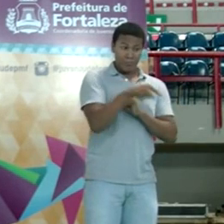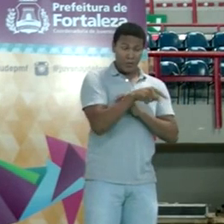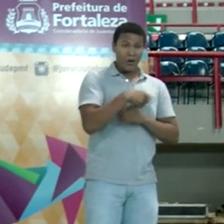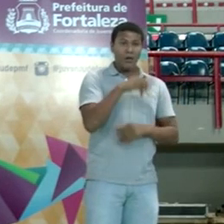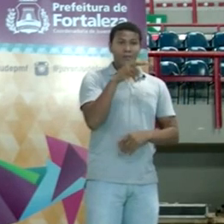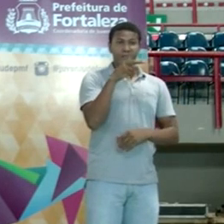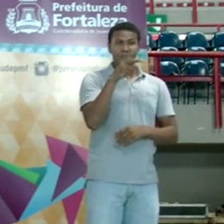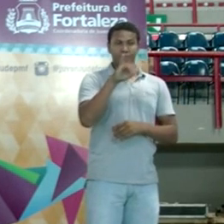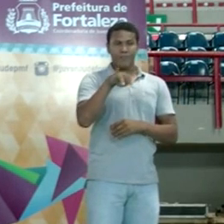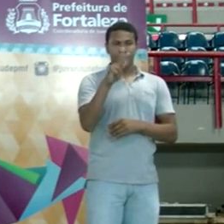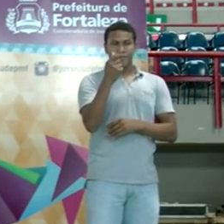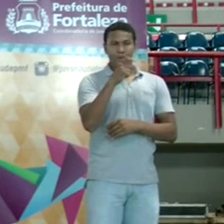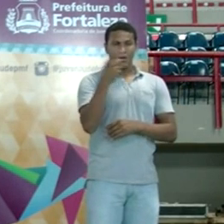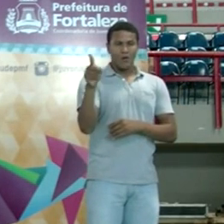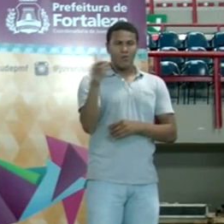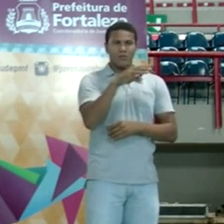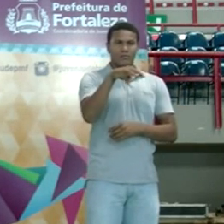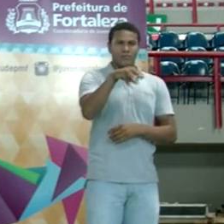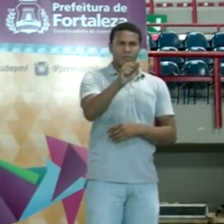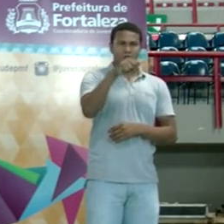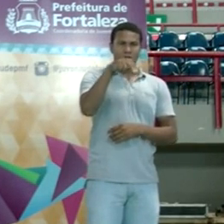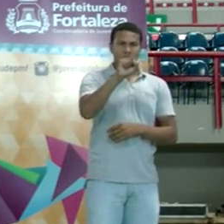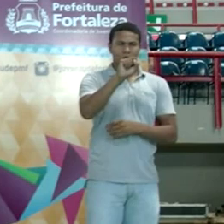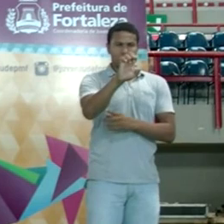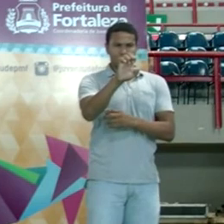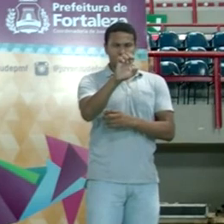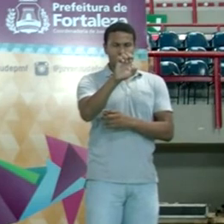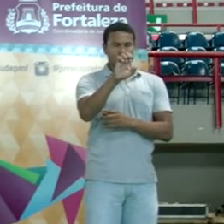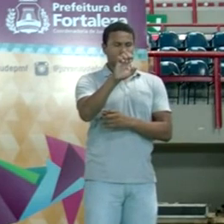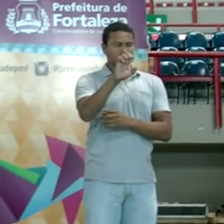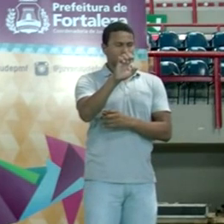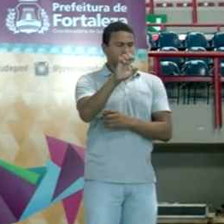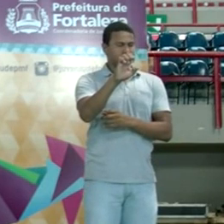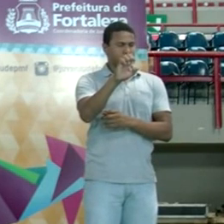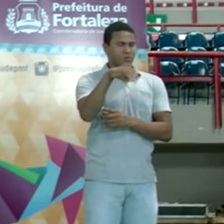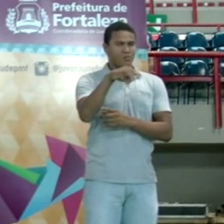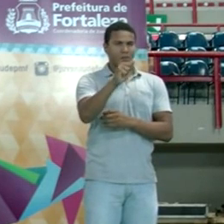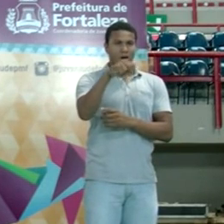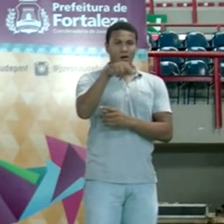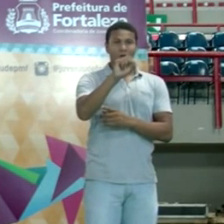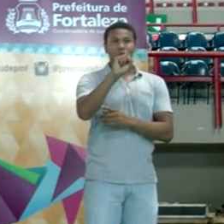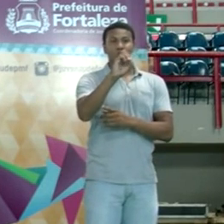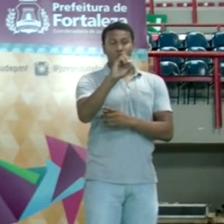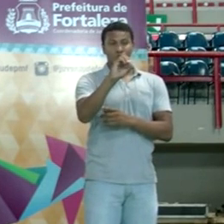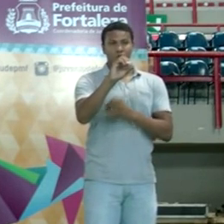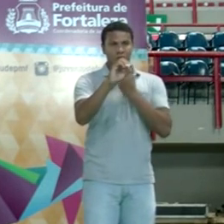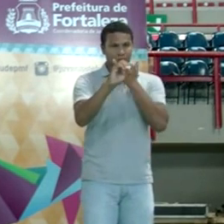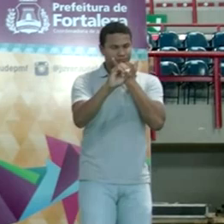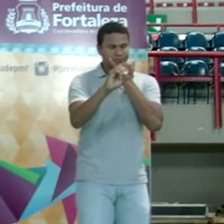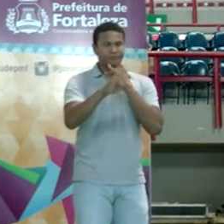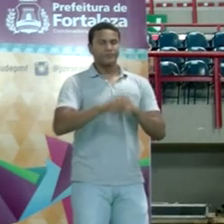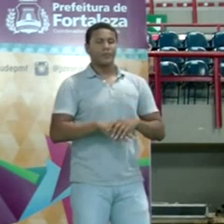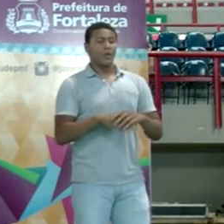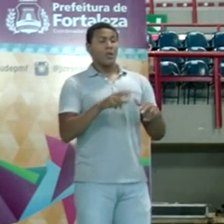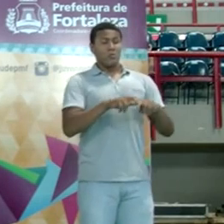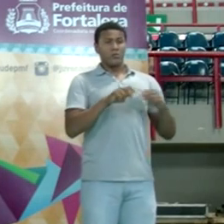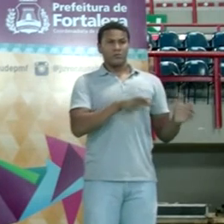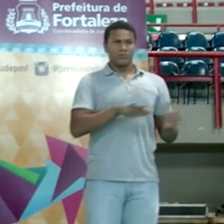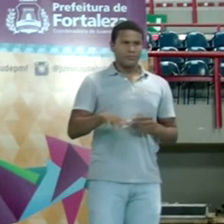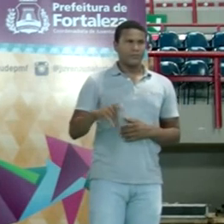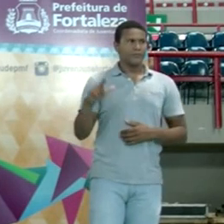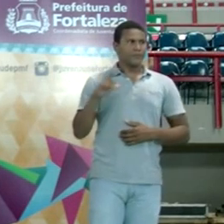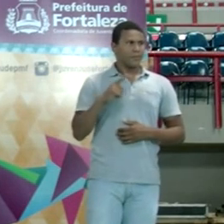pinhão manso abre para o Brasil a oportunidade econômica de a. Ampliar as regiões produtoras